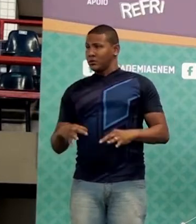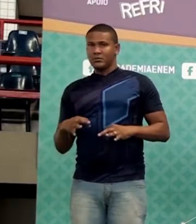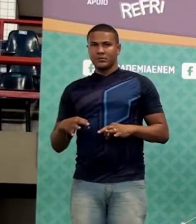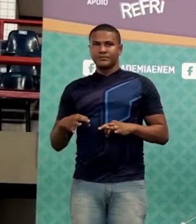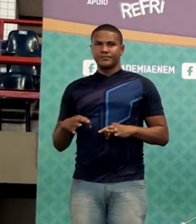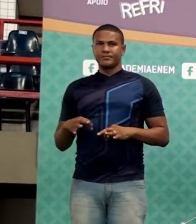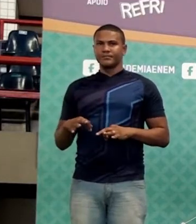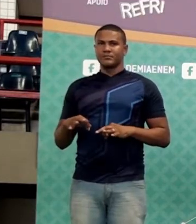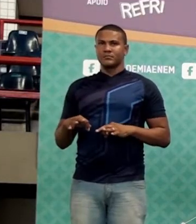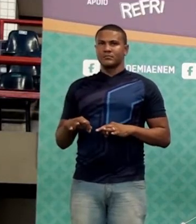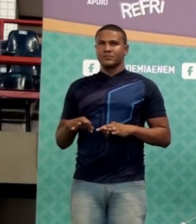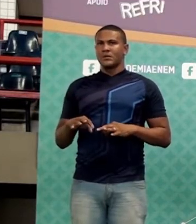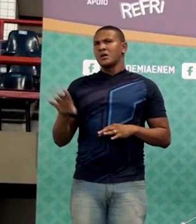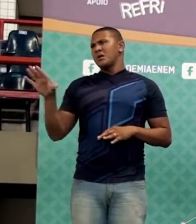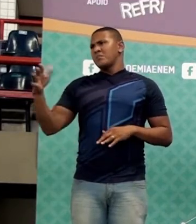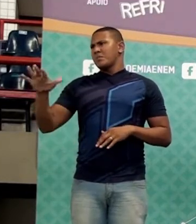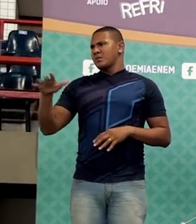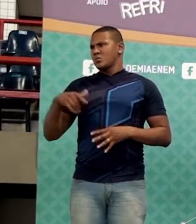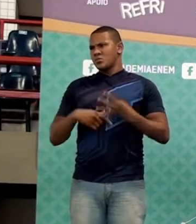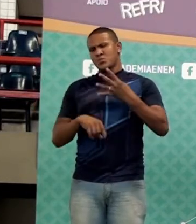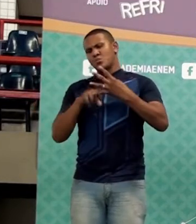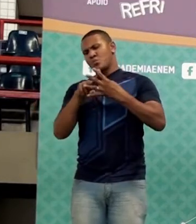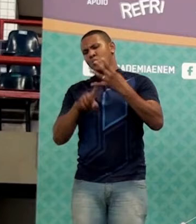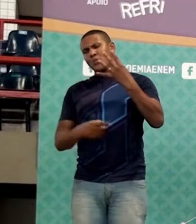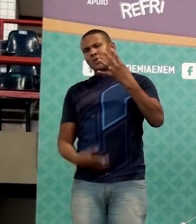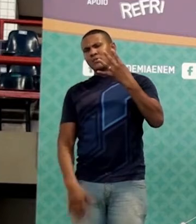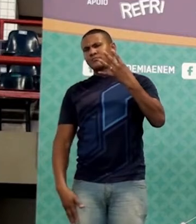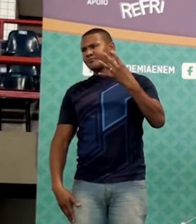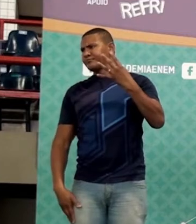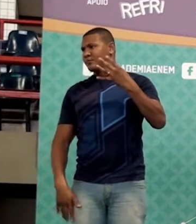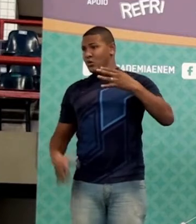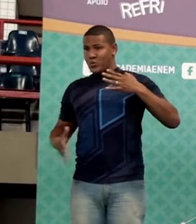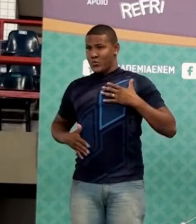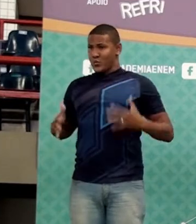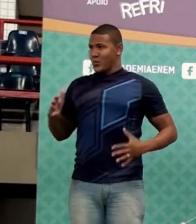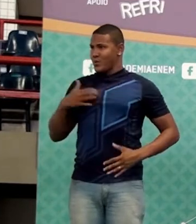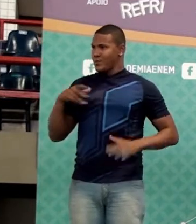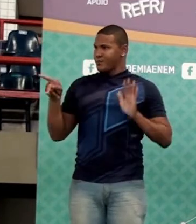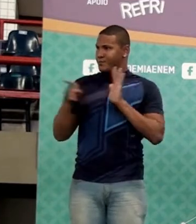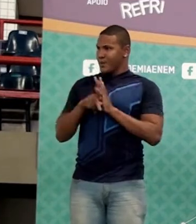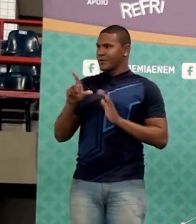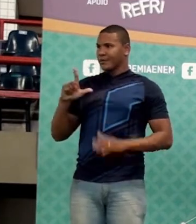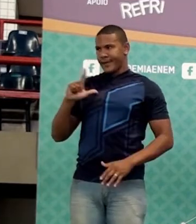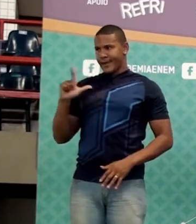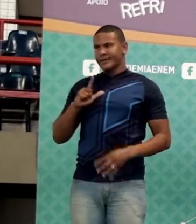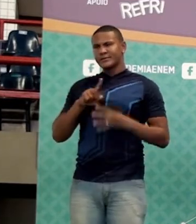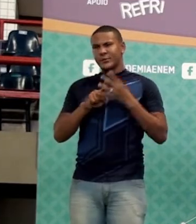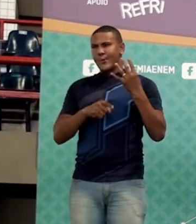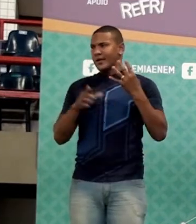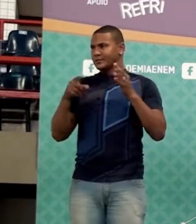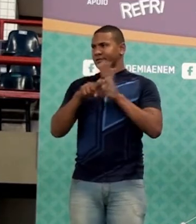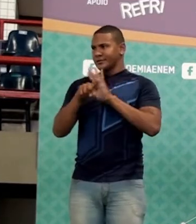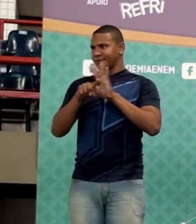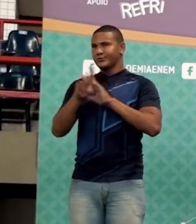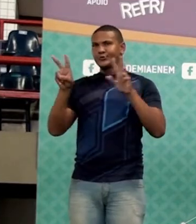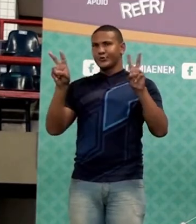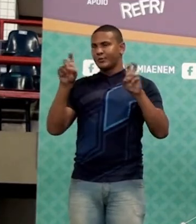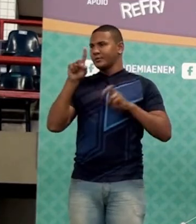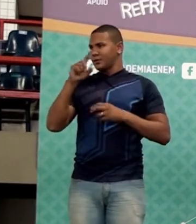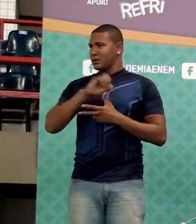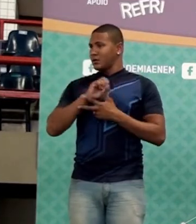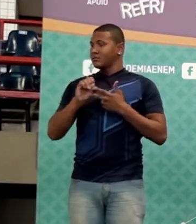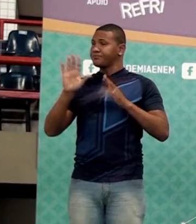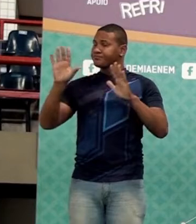questões de habilidades ligadas ao corpo, que a gente vai estudar agora. E eu tenho uma notícia boa